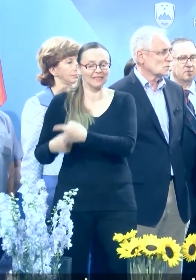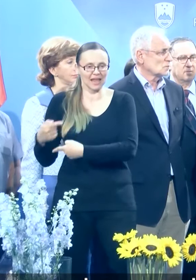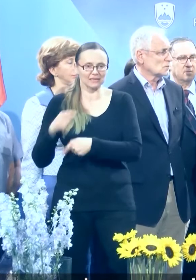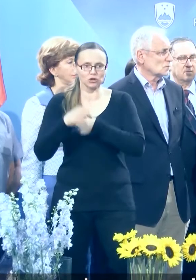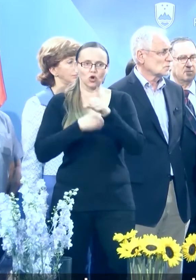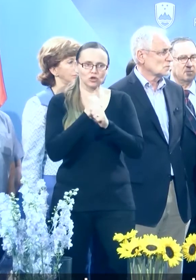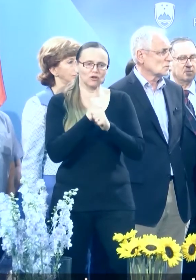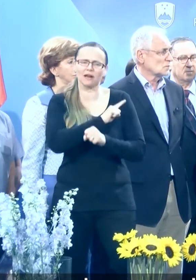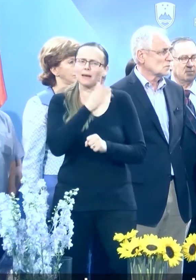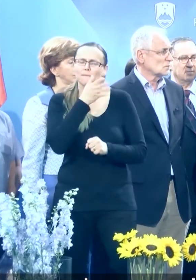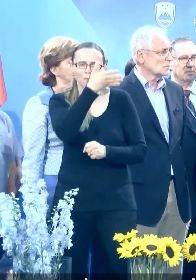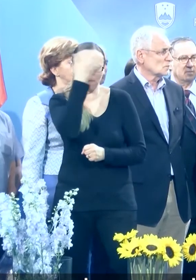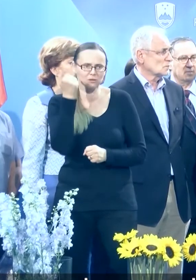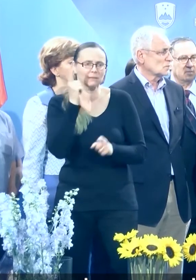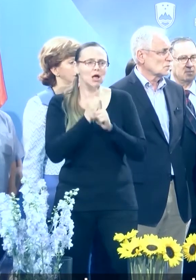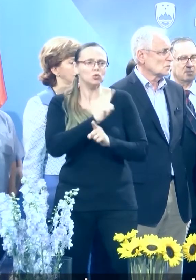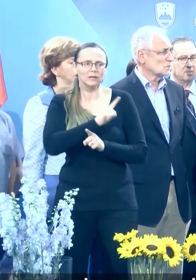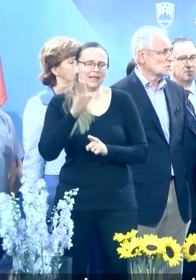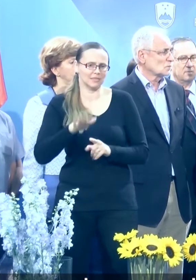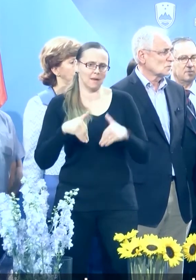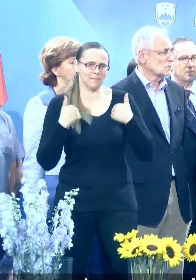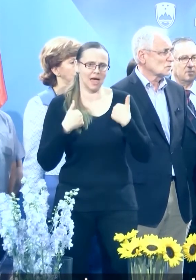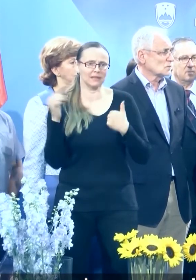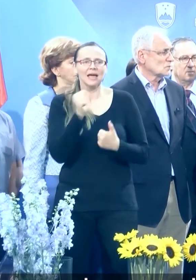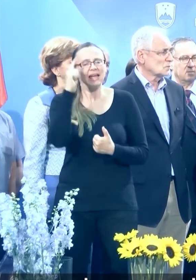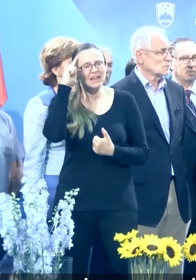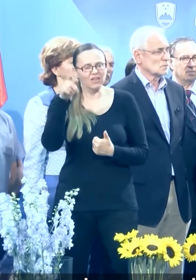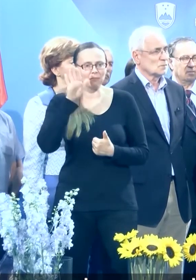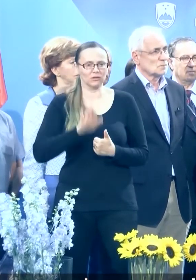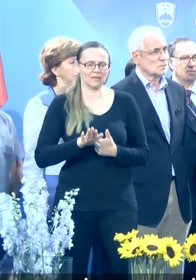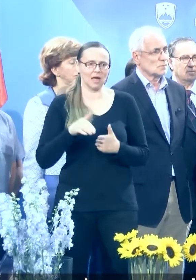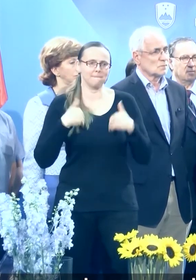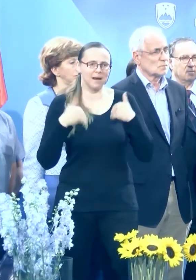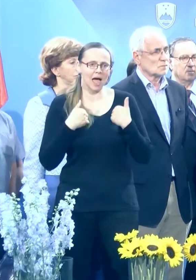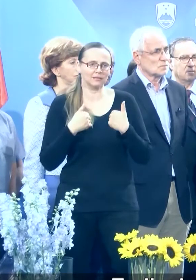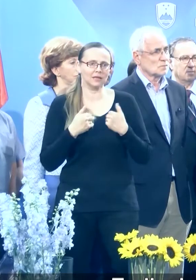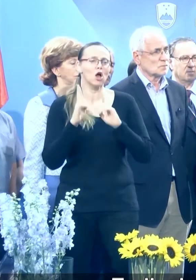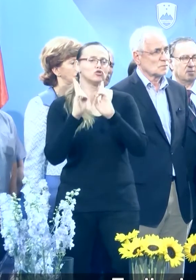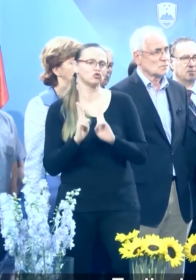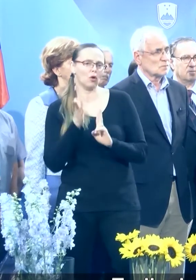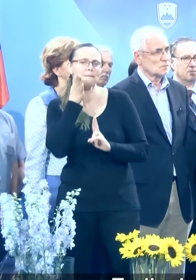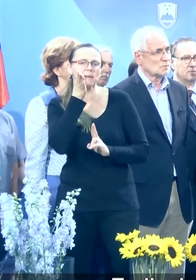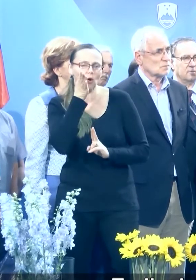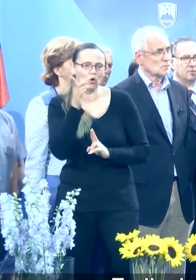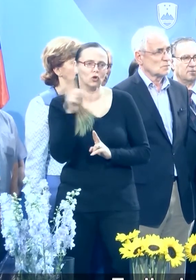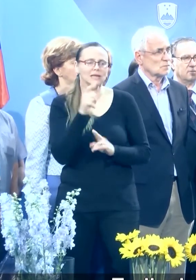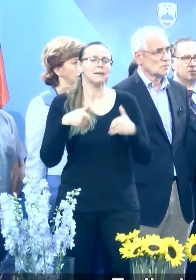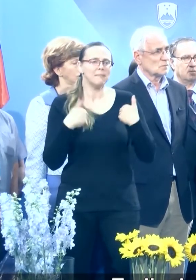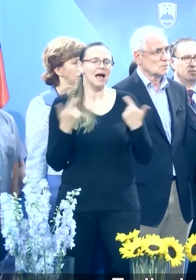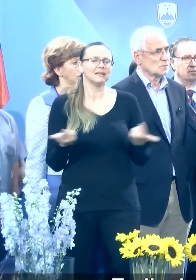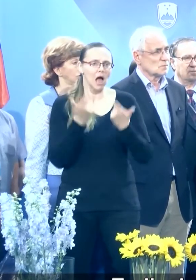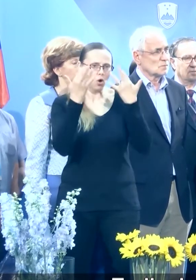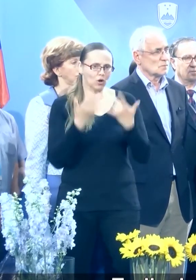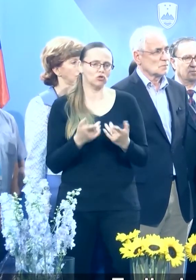bomo pozabili tudi ne na mlade, ker vemo, da na mladih stoji prihodnost in mladi lahko tudi